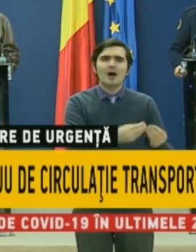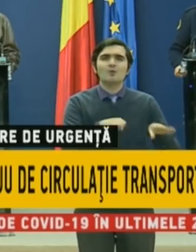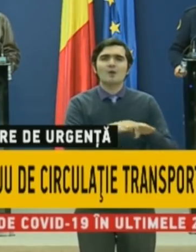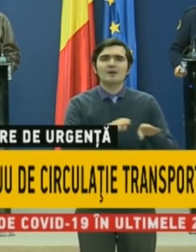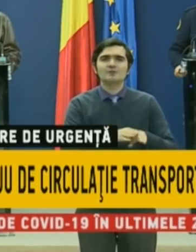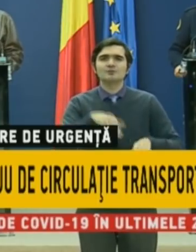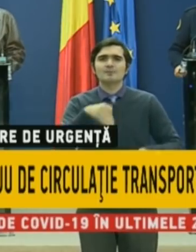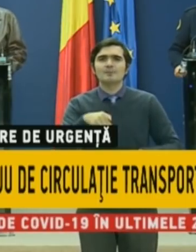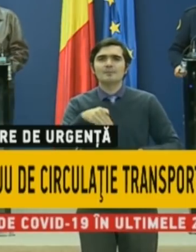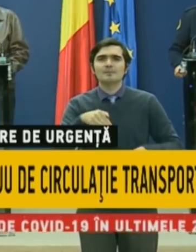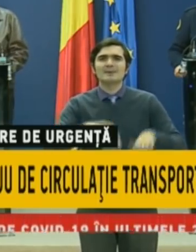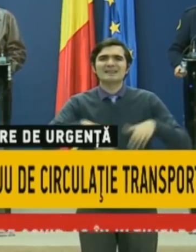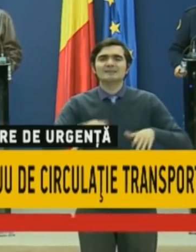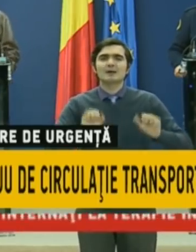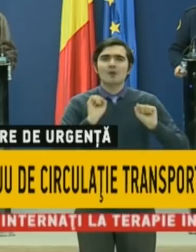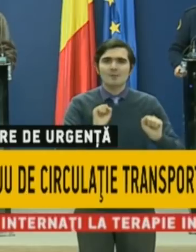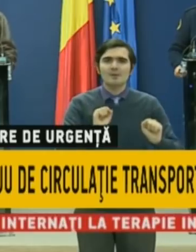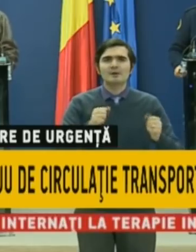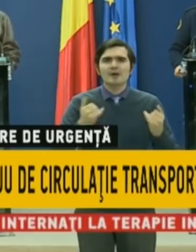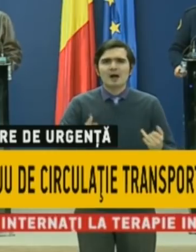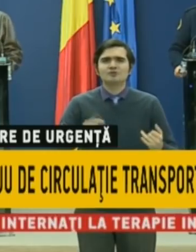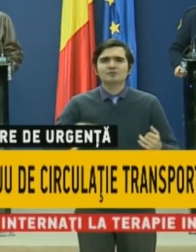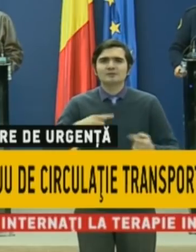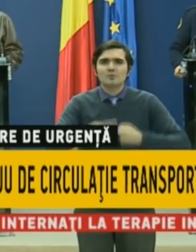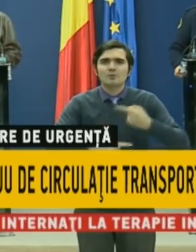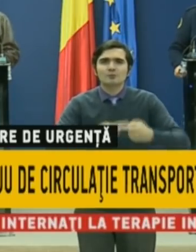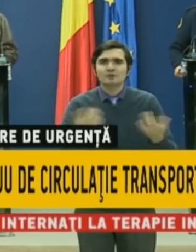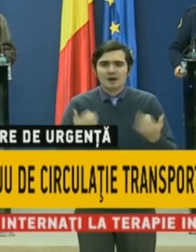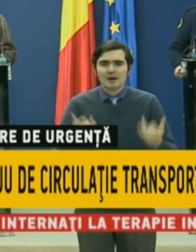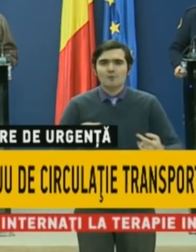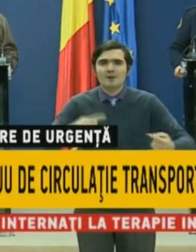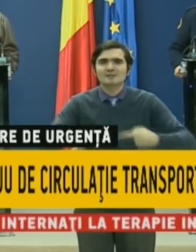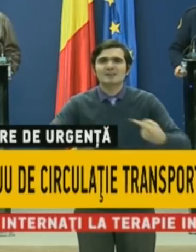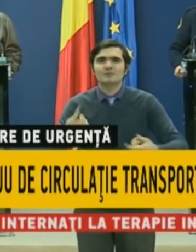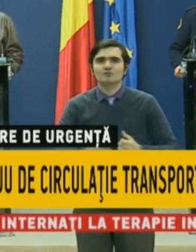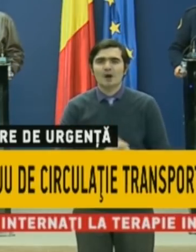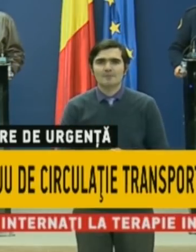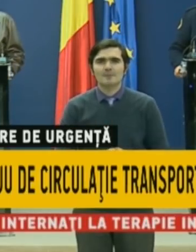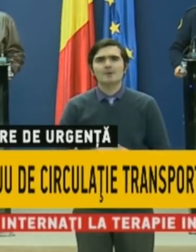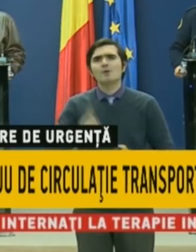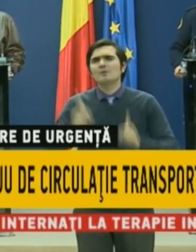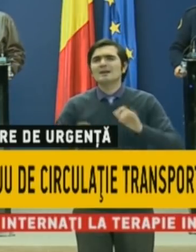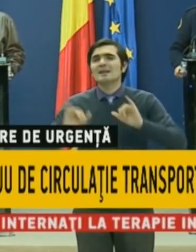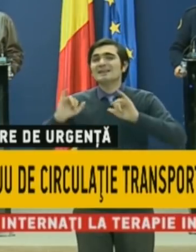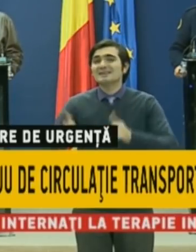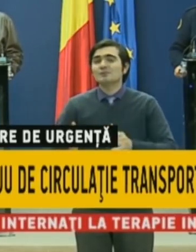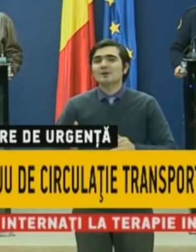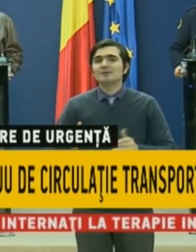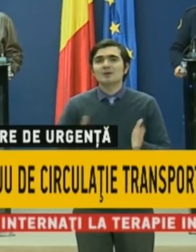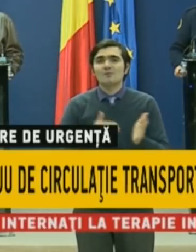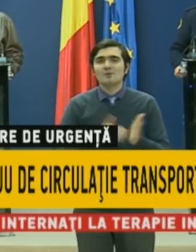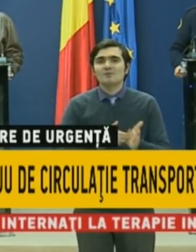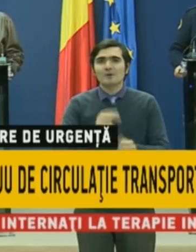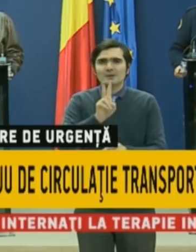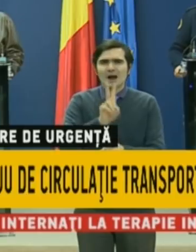Naționale este în plină desfășurare. Avem și situații care au necesitat o atenție deosebită în ultima